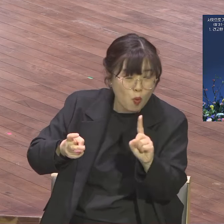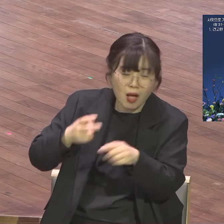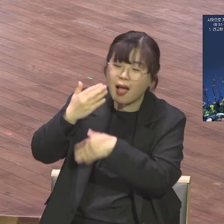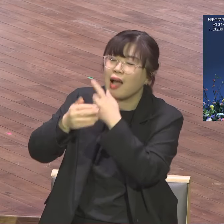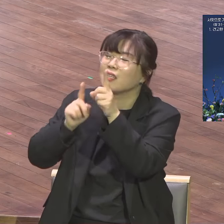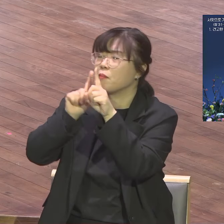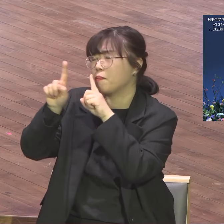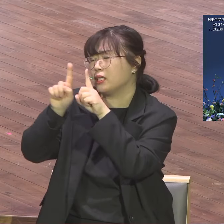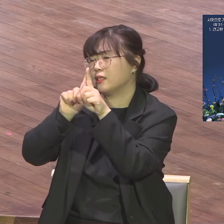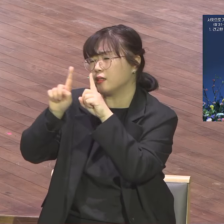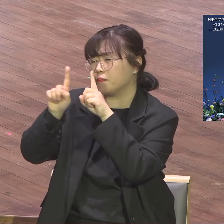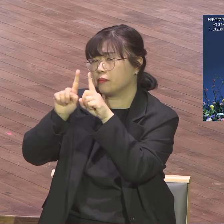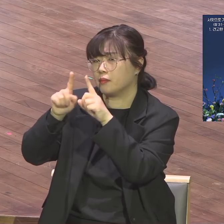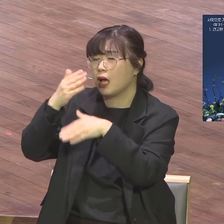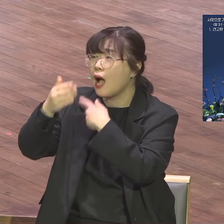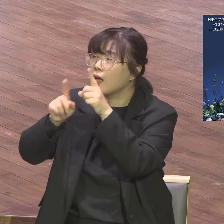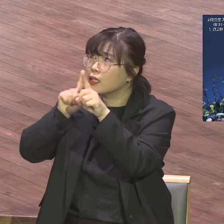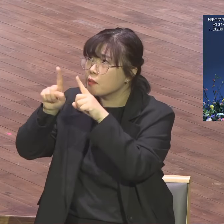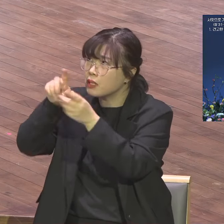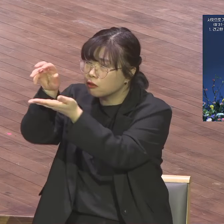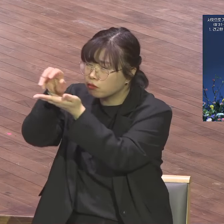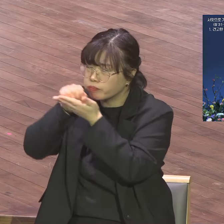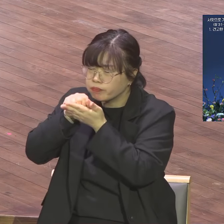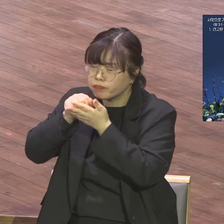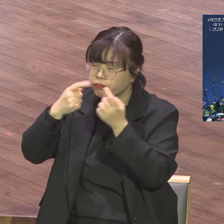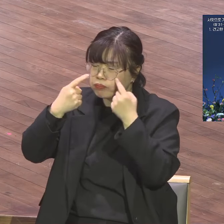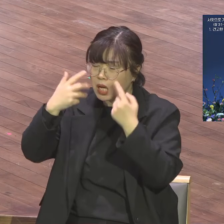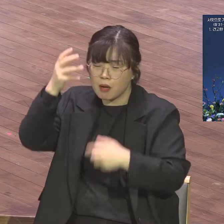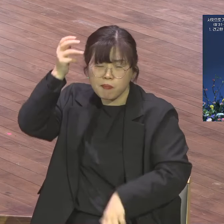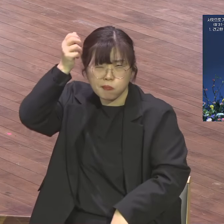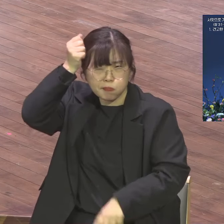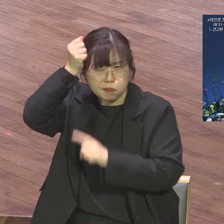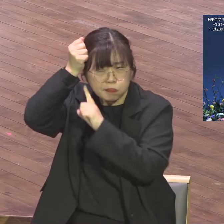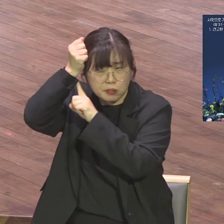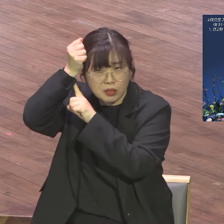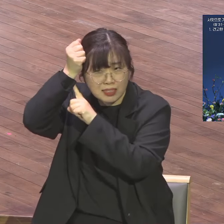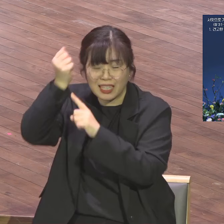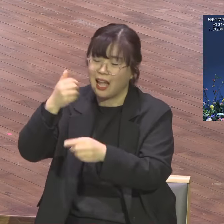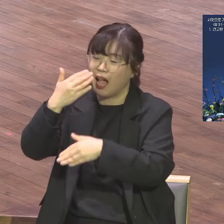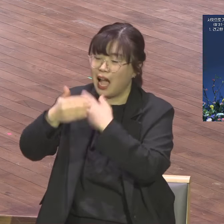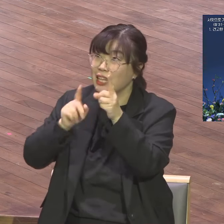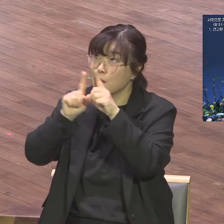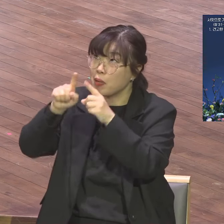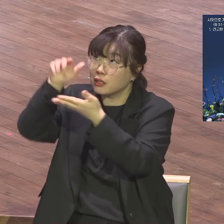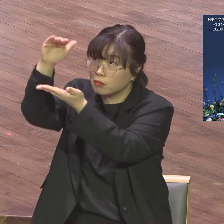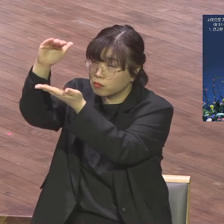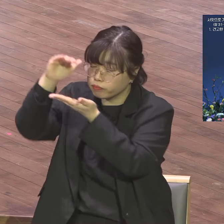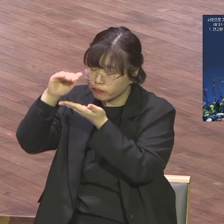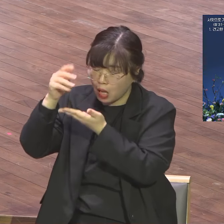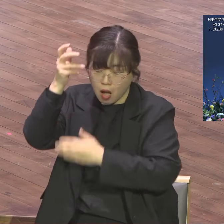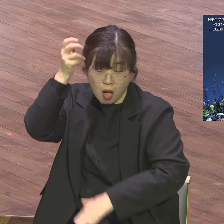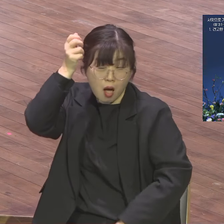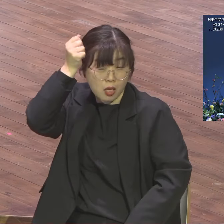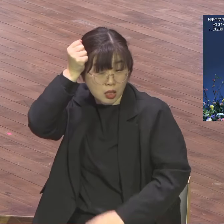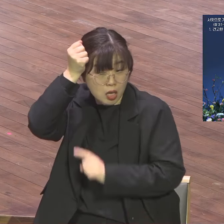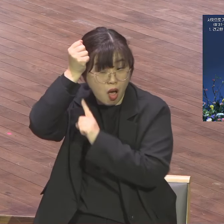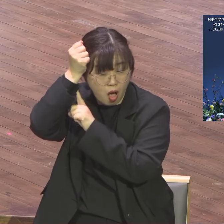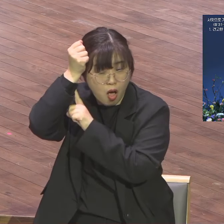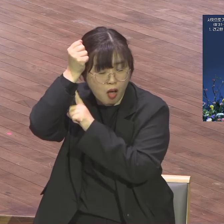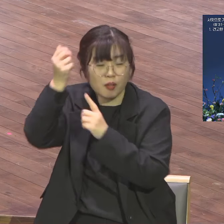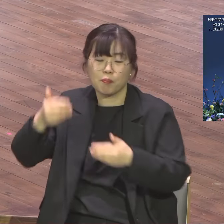그래서 이 말은요 언약을 놓치지 말라는 것입니다. 언약 놓치지 마라. 강단 메시지 놓치지 마라. 견고한 언약의